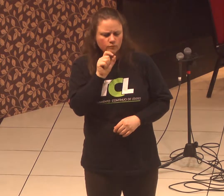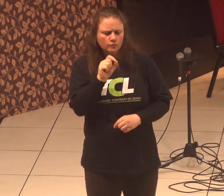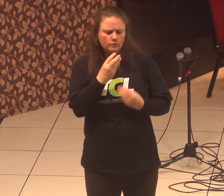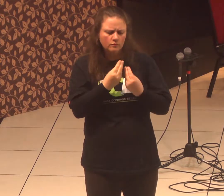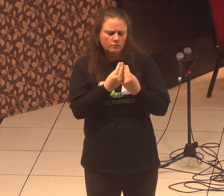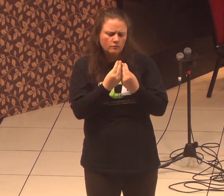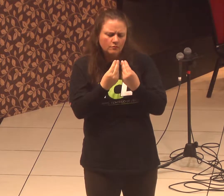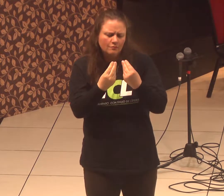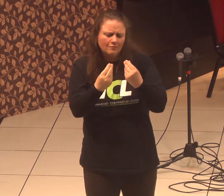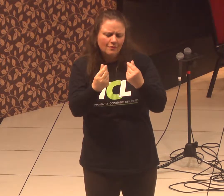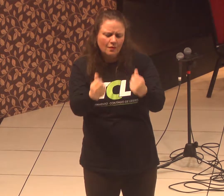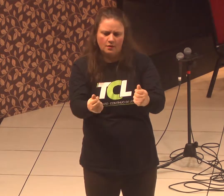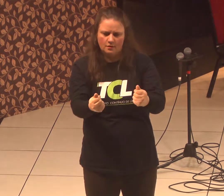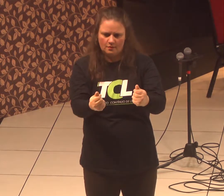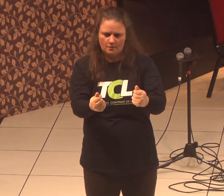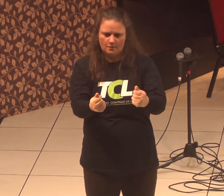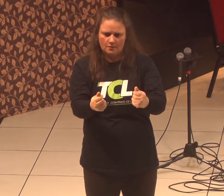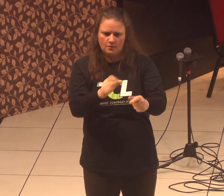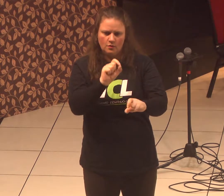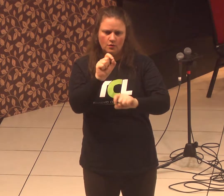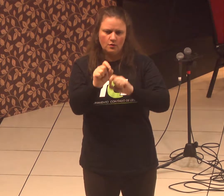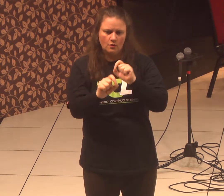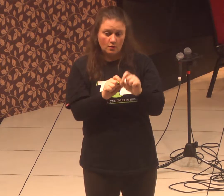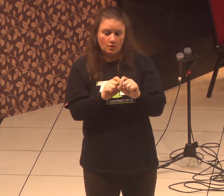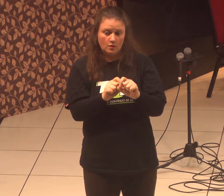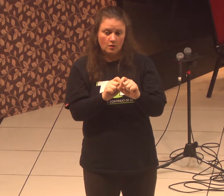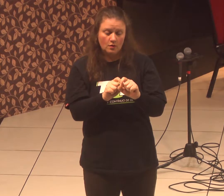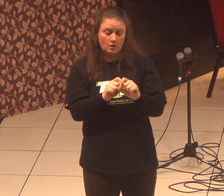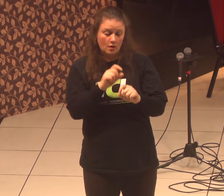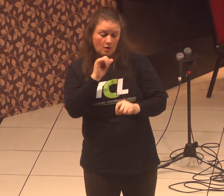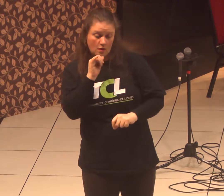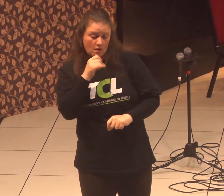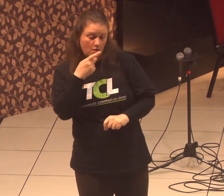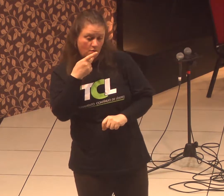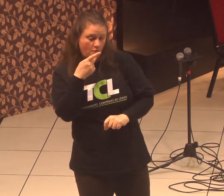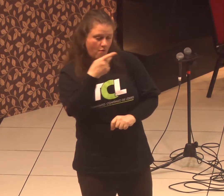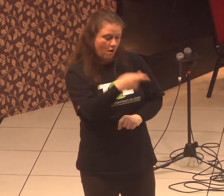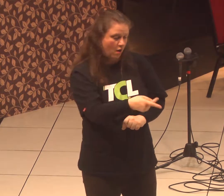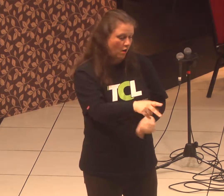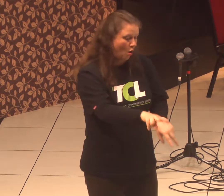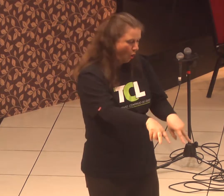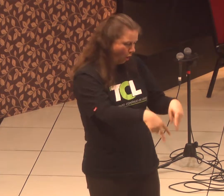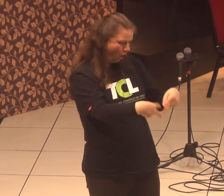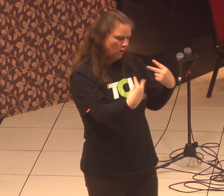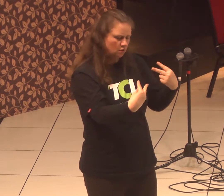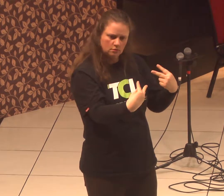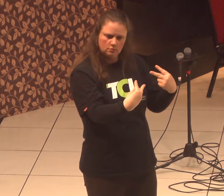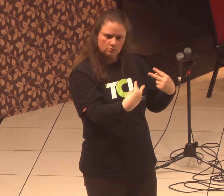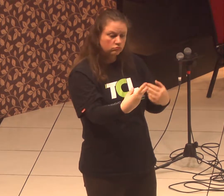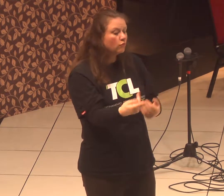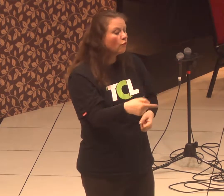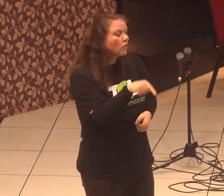deu acessibilidade. A sensibilidade quando eles disseram ao homem: olha para nós. O